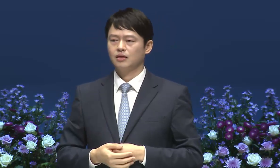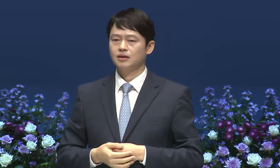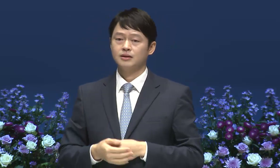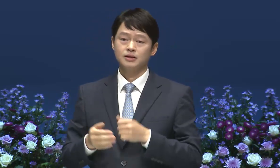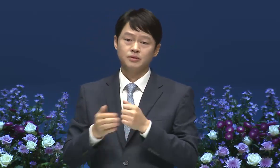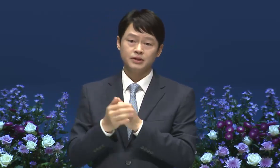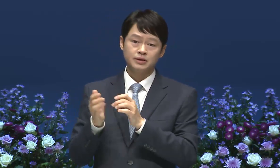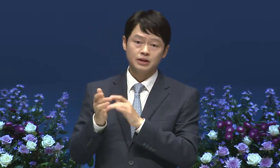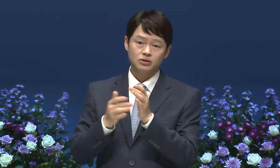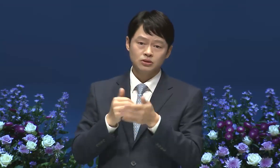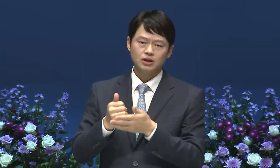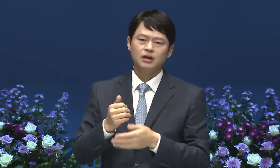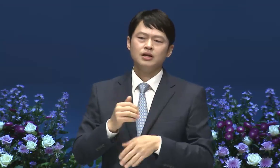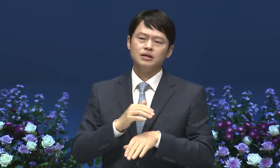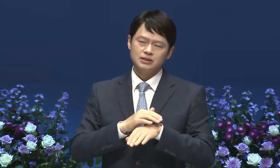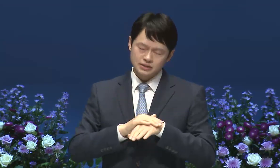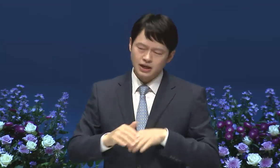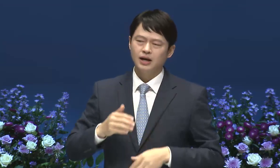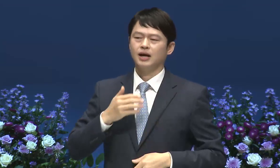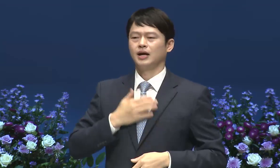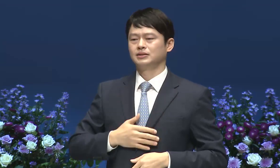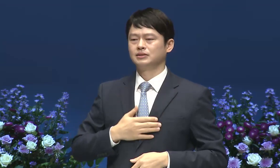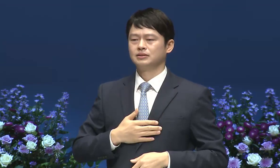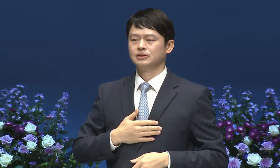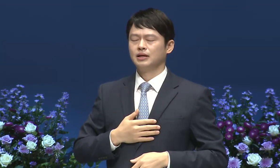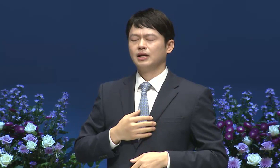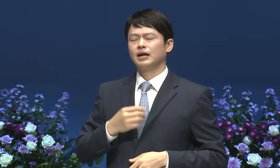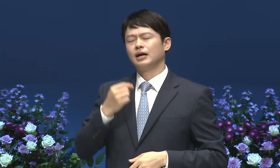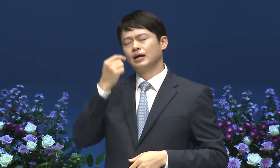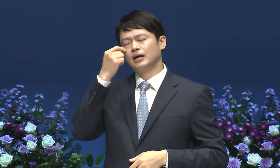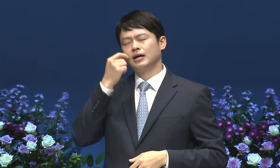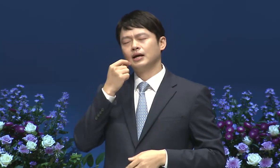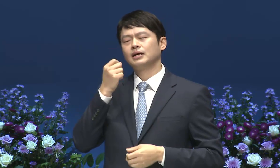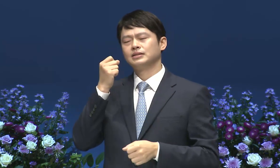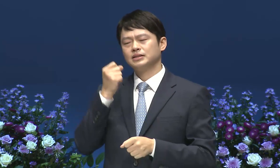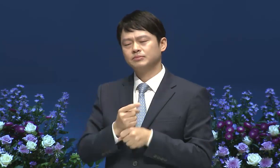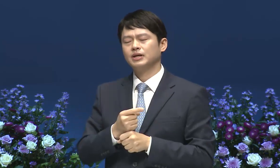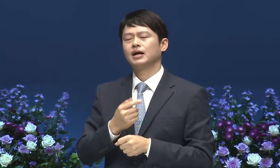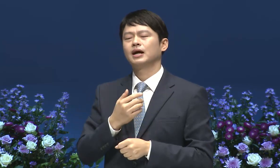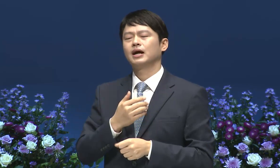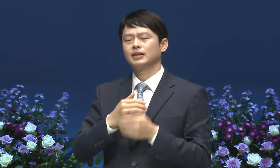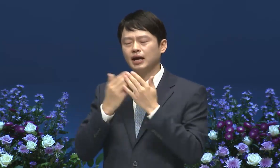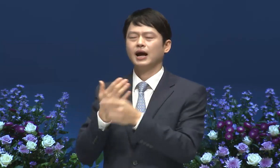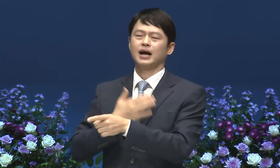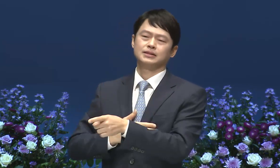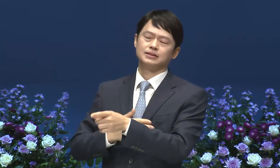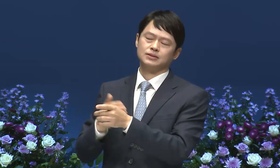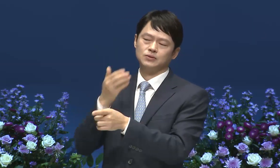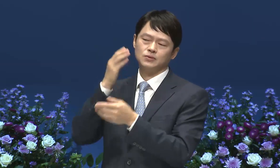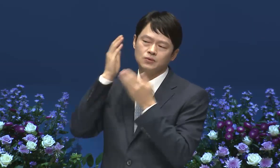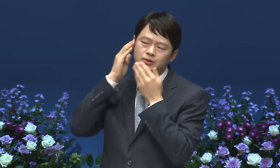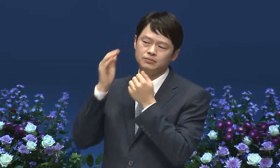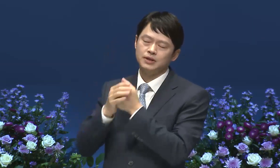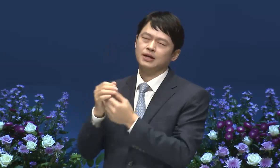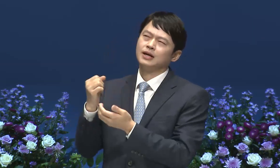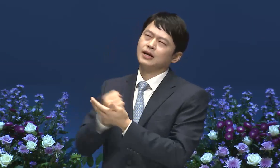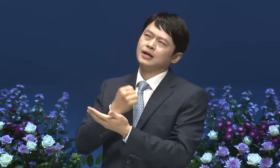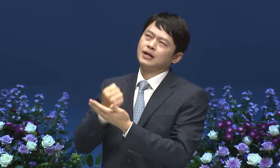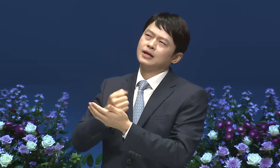농인 선교가 이루어진 것은 그다 오래되지 않았습니다. 예수님께서는 그 소통이 되지 않는 농인 현장을 이미 아셨기